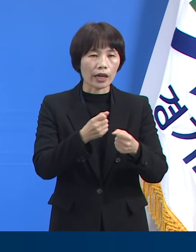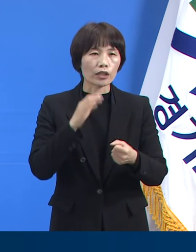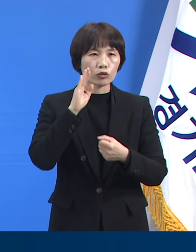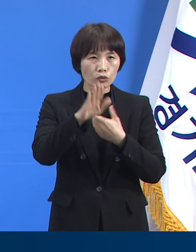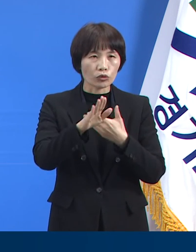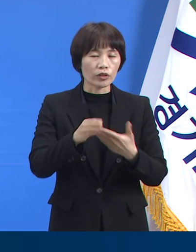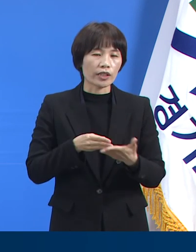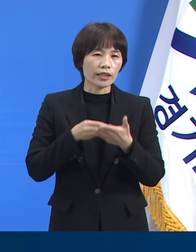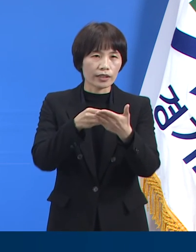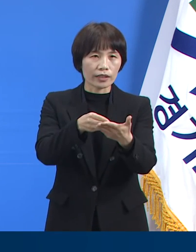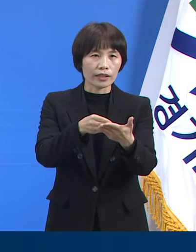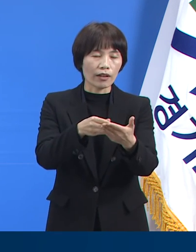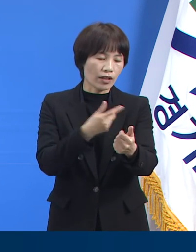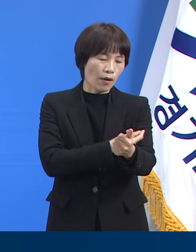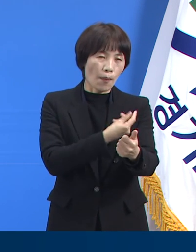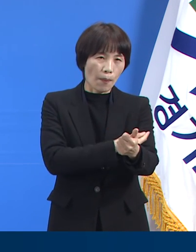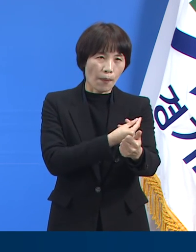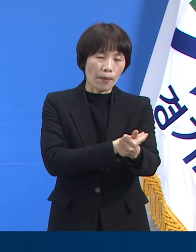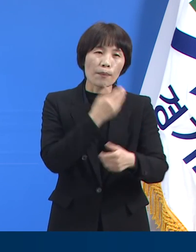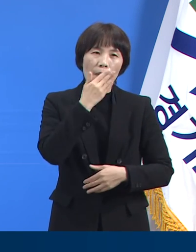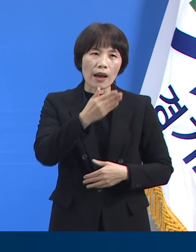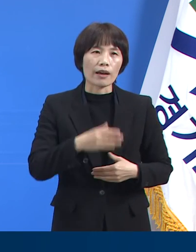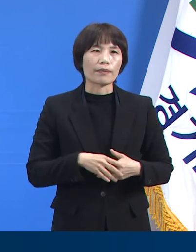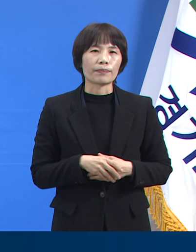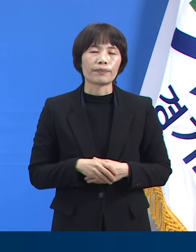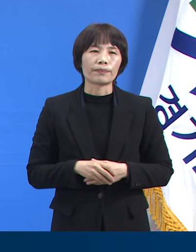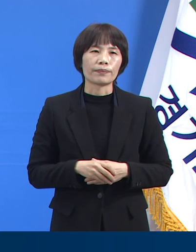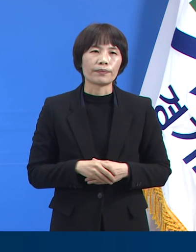통해 사전 예약 및 접종이 가능합니다.